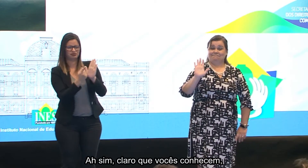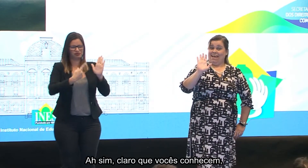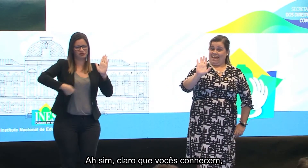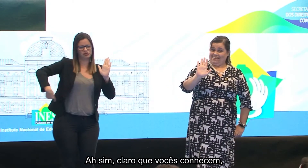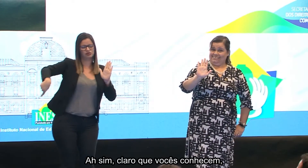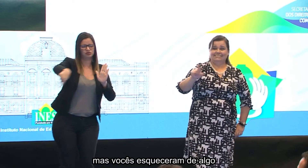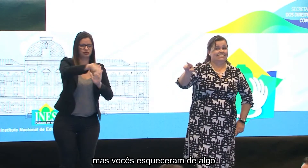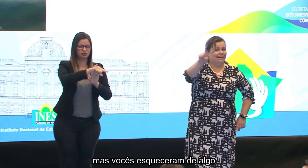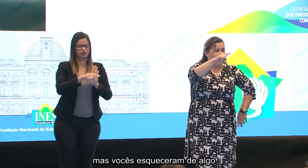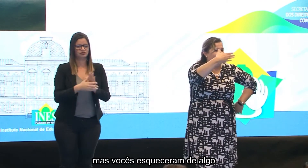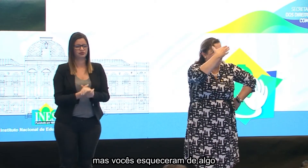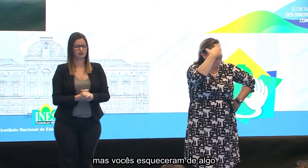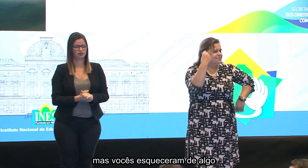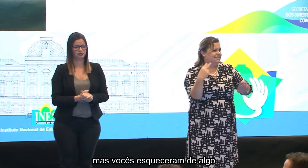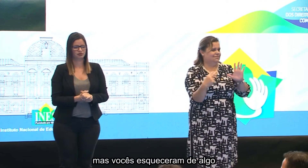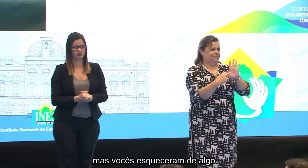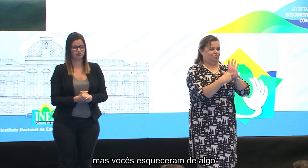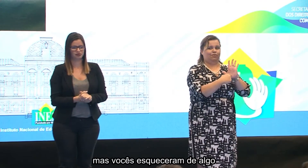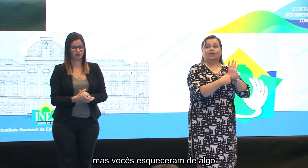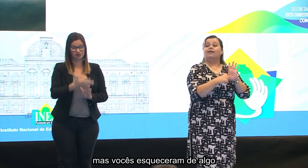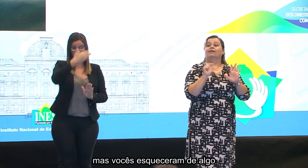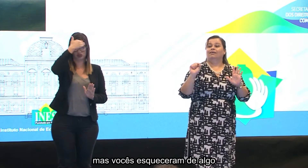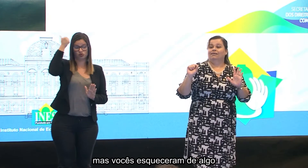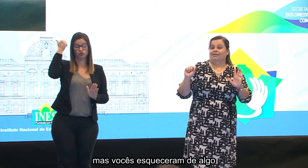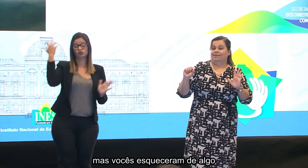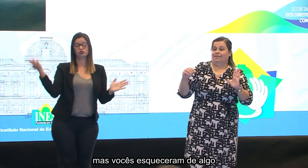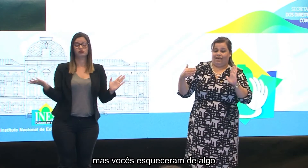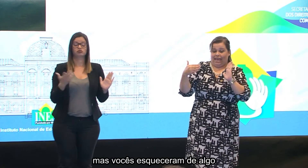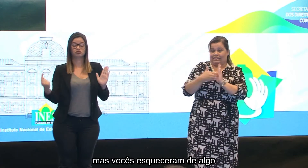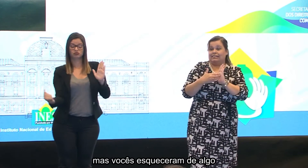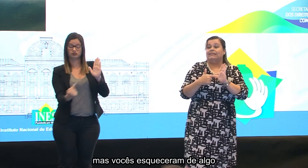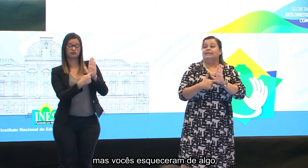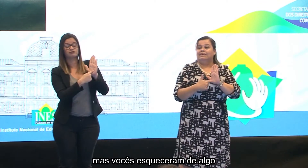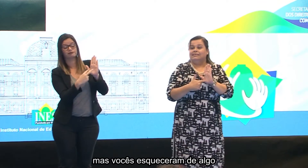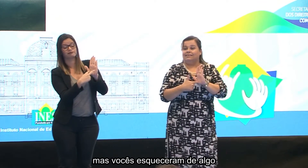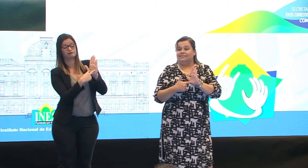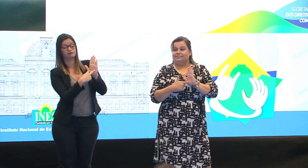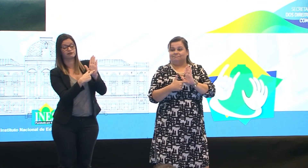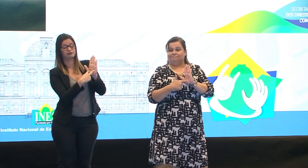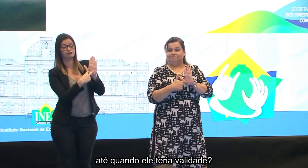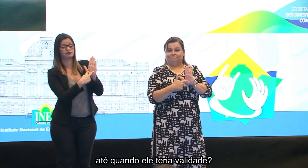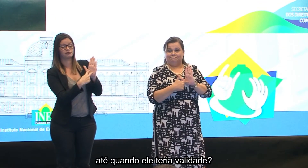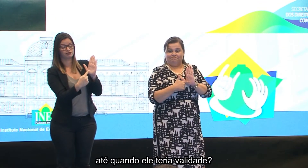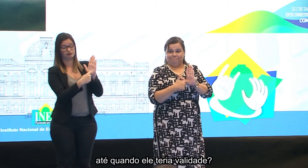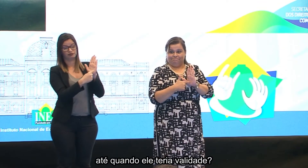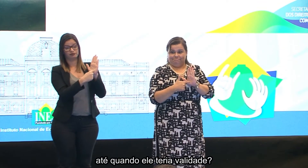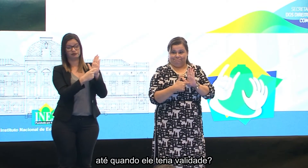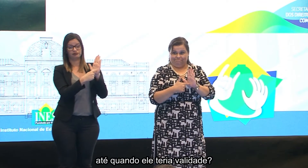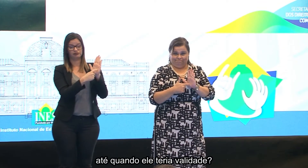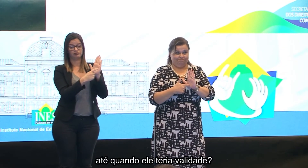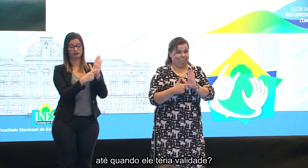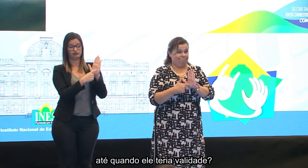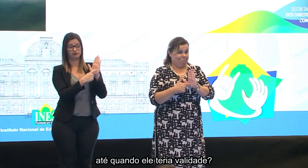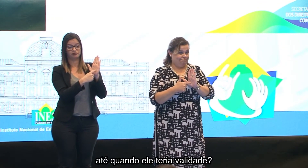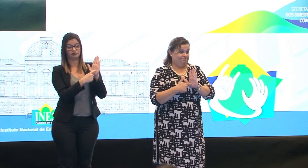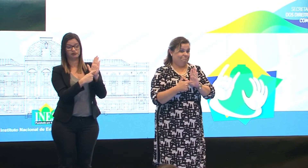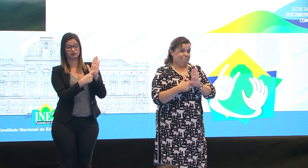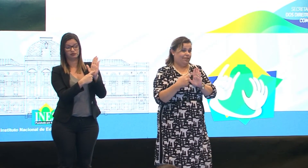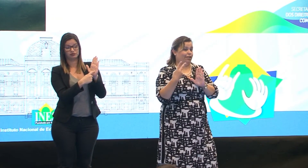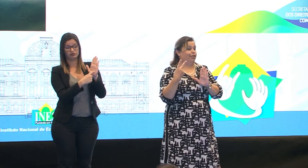conhecem. Mas vocês esqueceram de algo. Até quando ele teria validade?